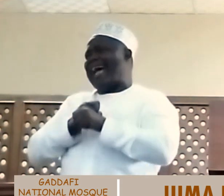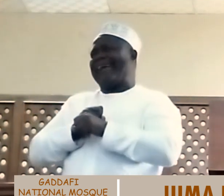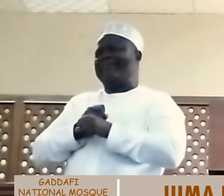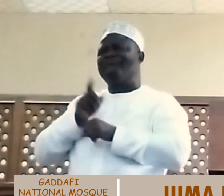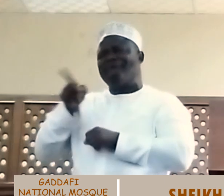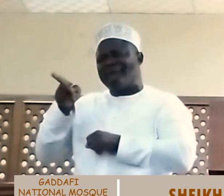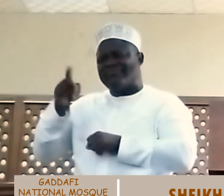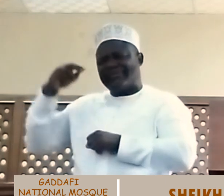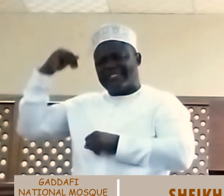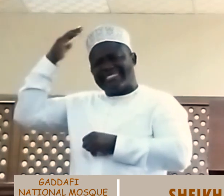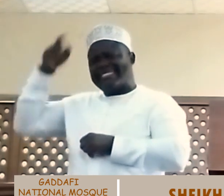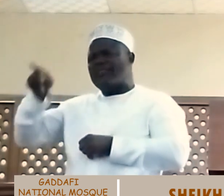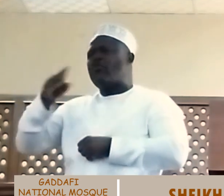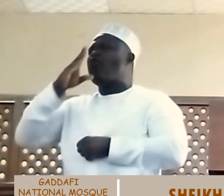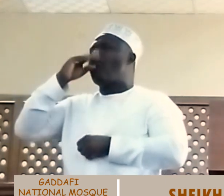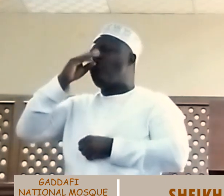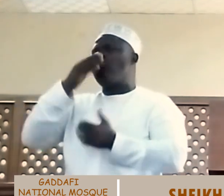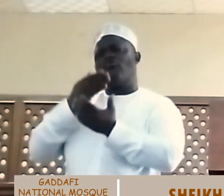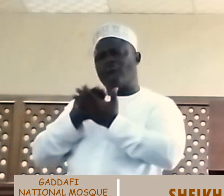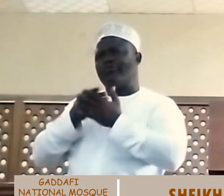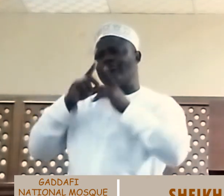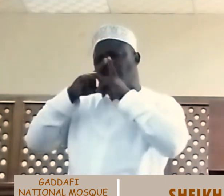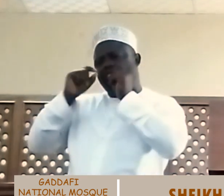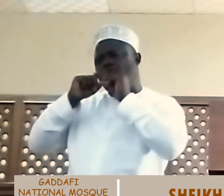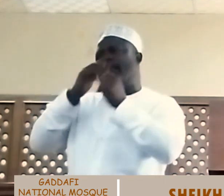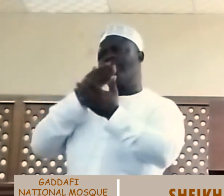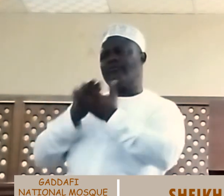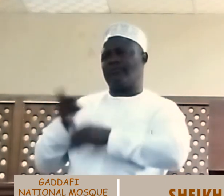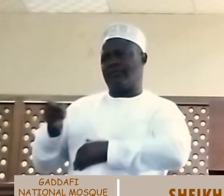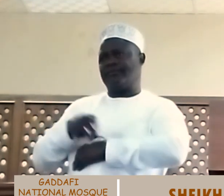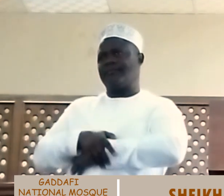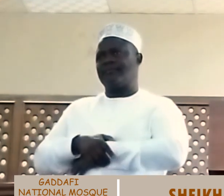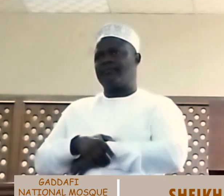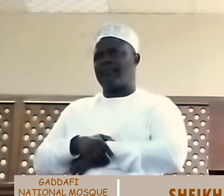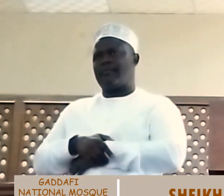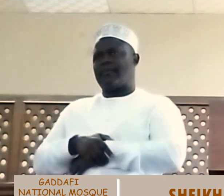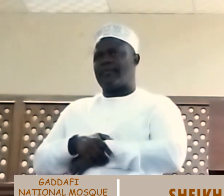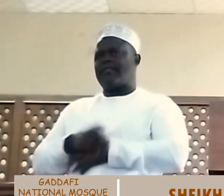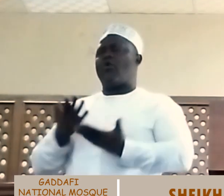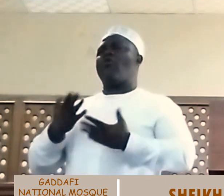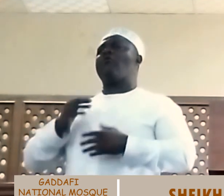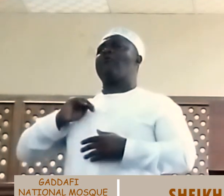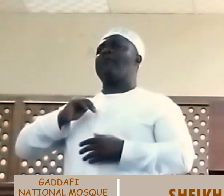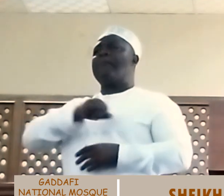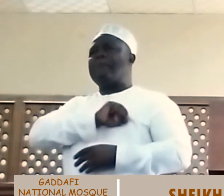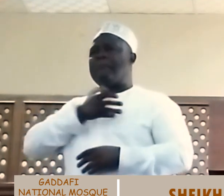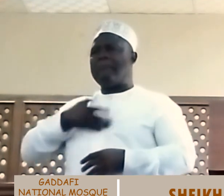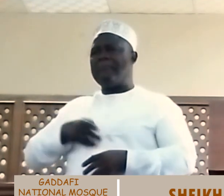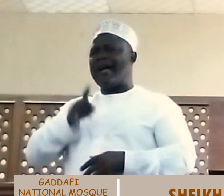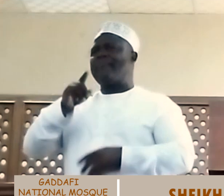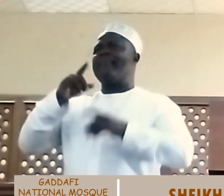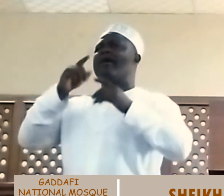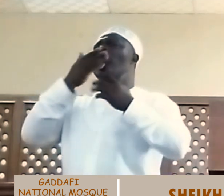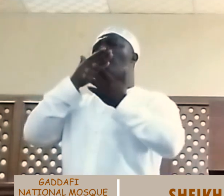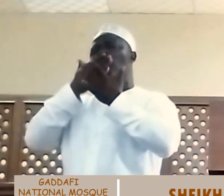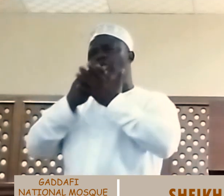nti sheikhe yayogeranga ebigambo ebirungi, ne baga nti maama yayogeranga ebintu